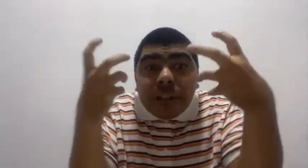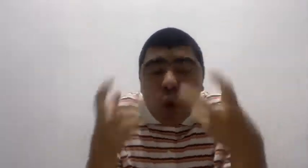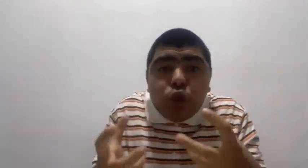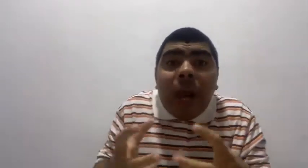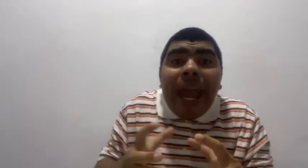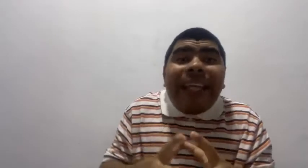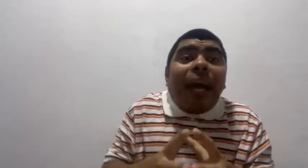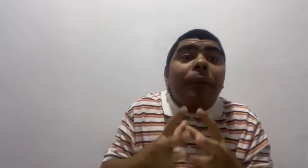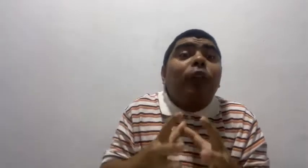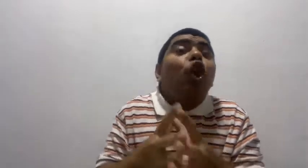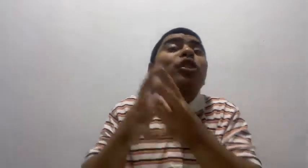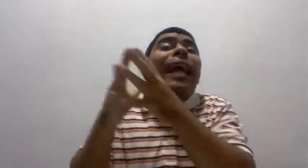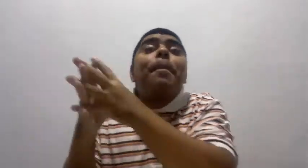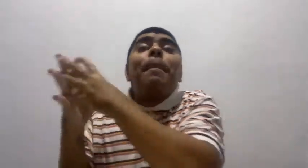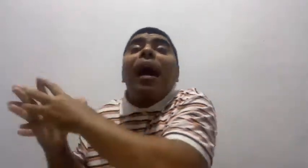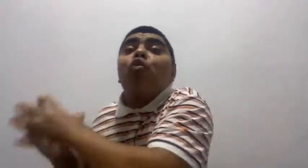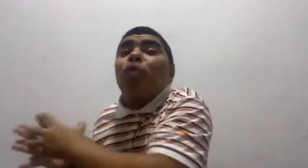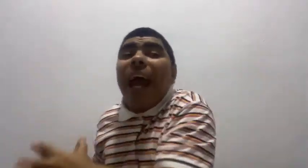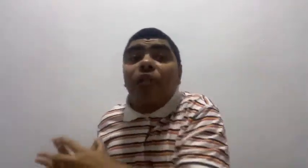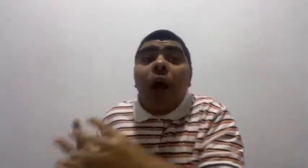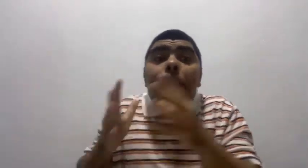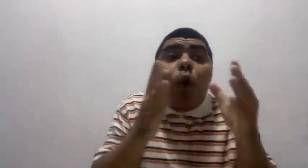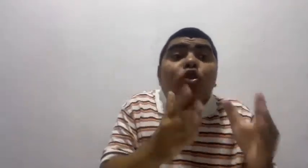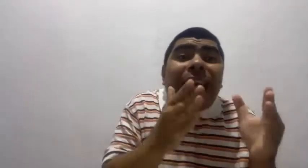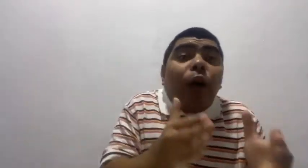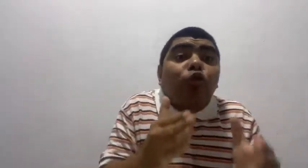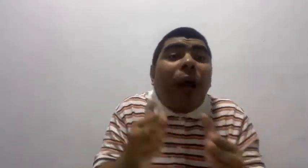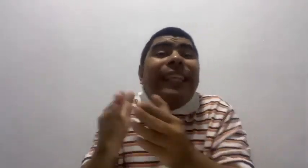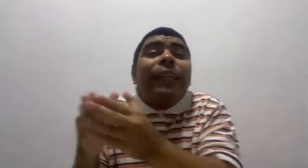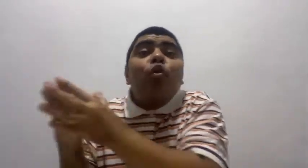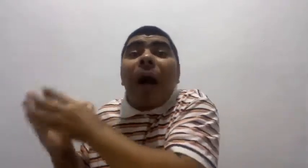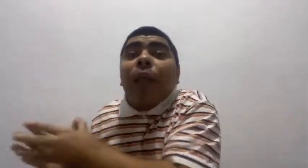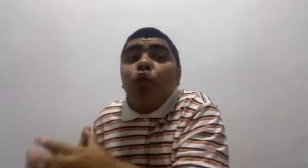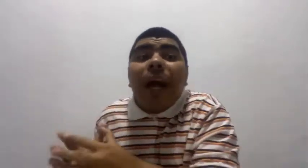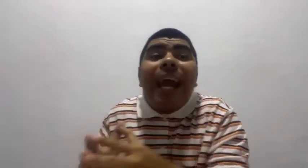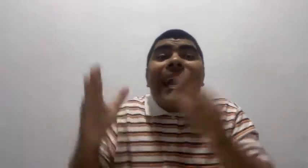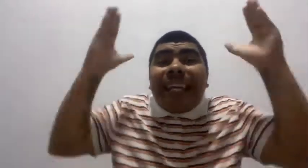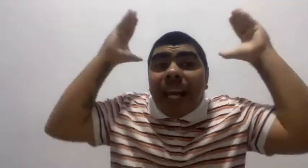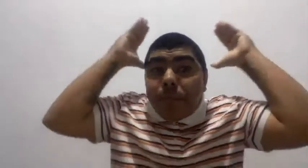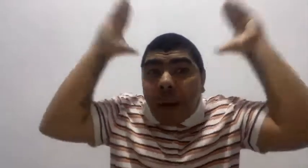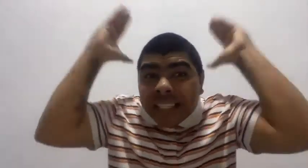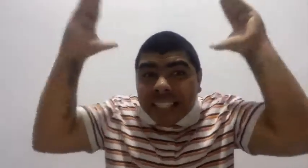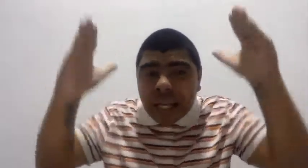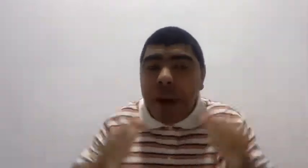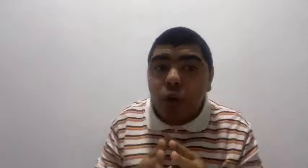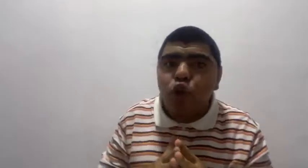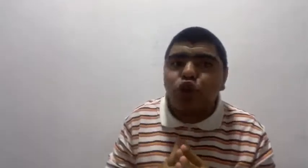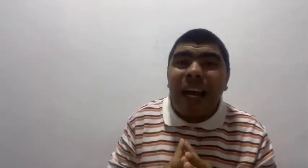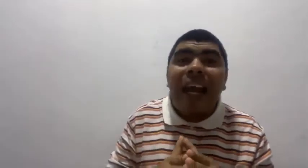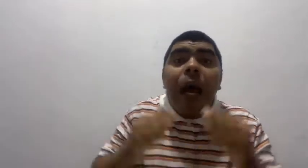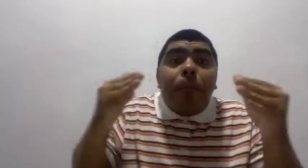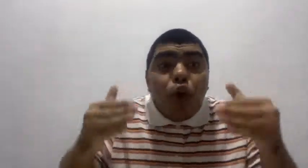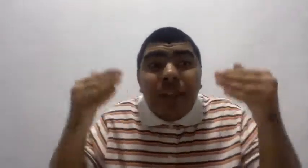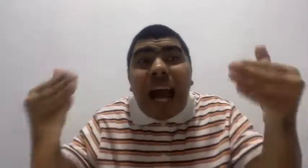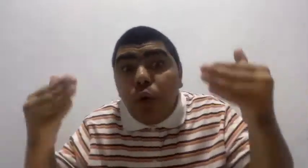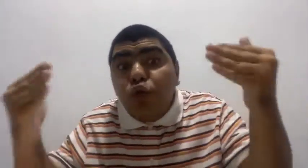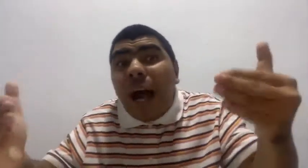actitud, está hablando de madurez. Por causa de tu madurez es que el Padre te va a conocer. Por causa